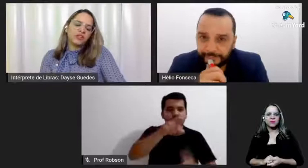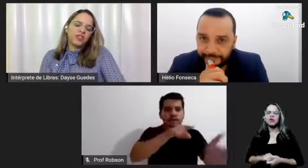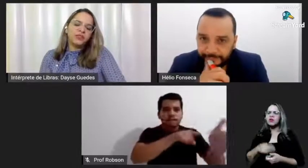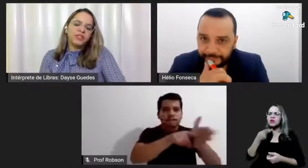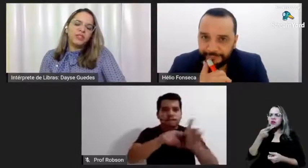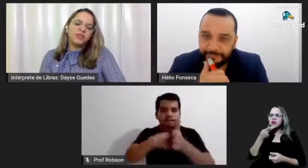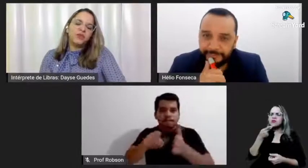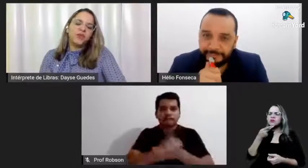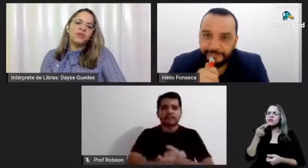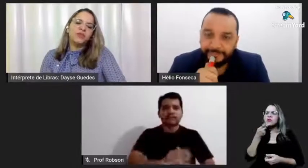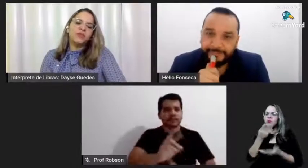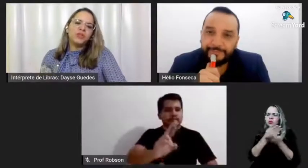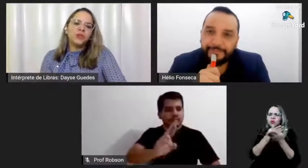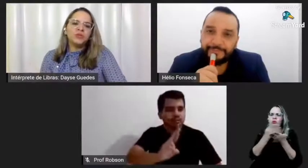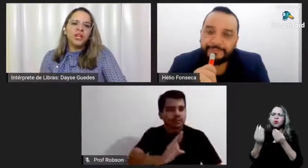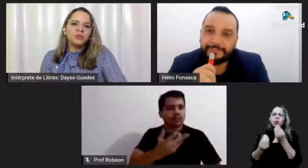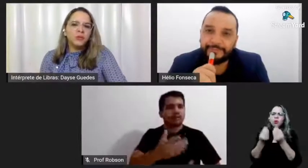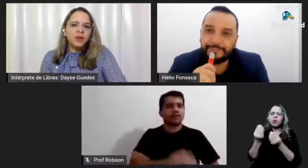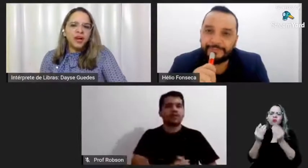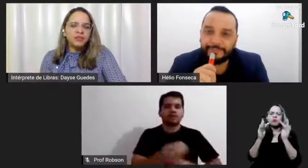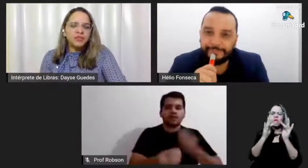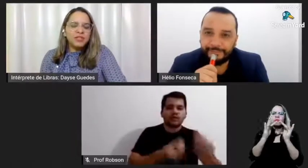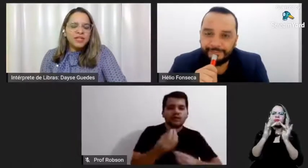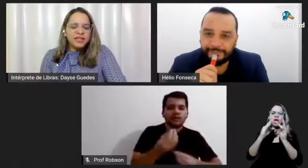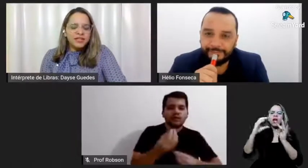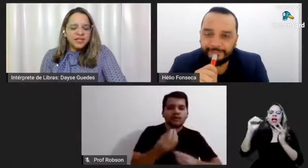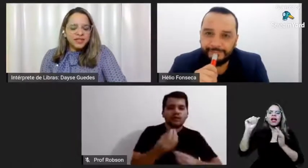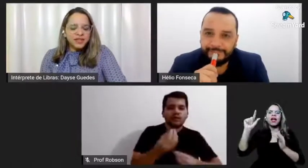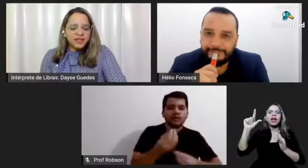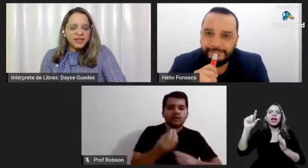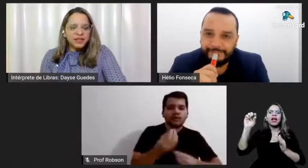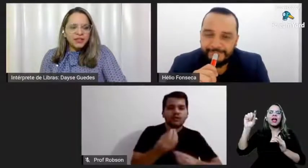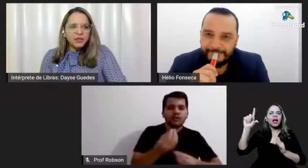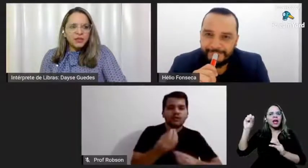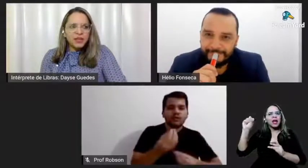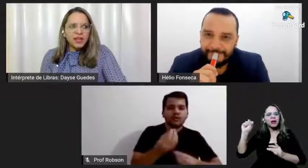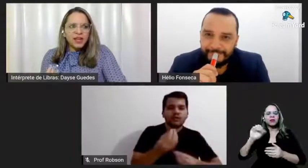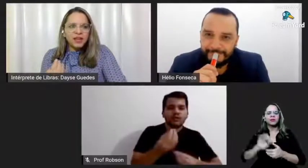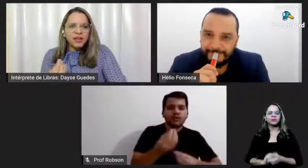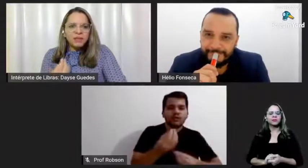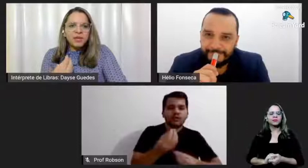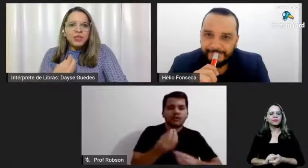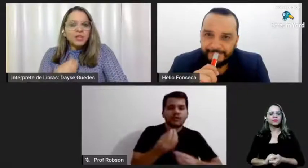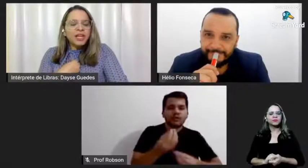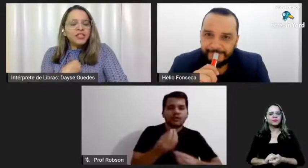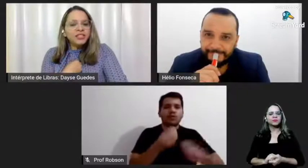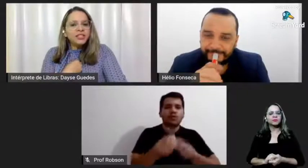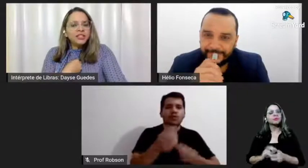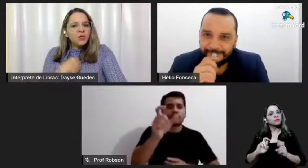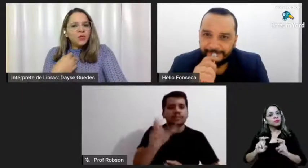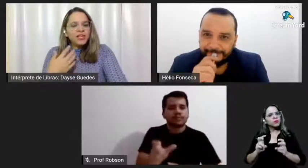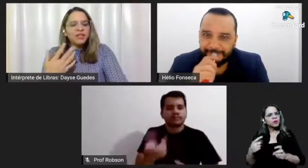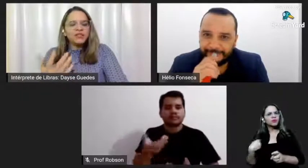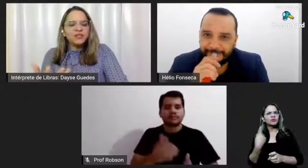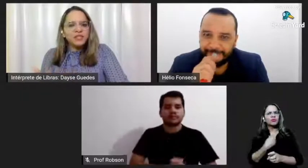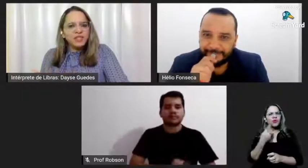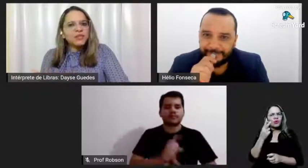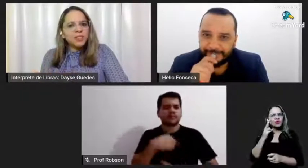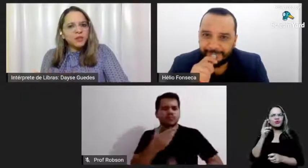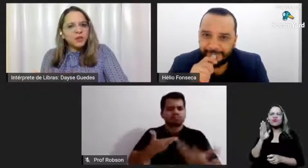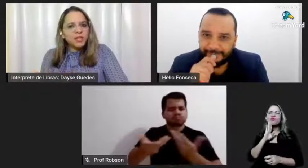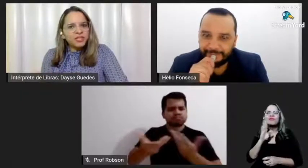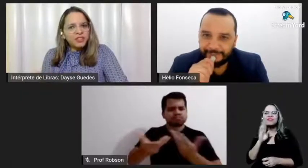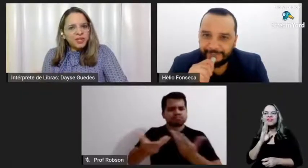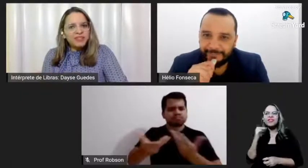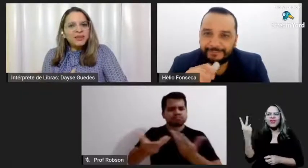um pouquinho já no início, como foi o seu contato com o Carlos, e isso, mesmo a gente que não conhece